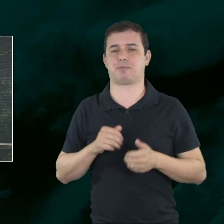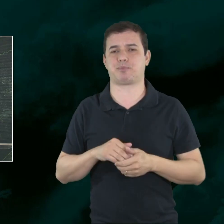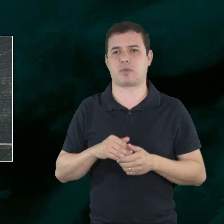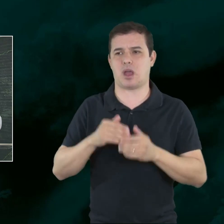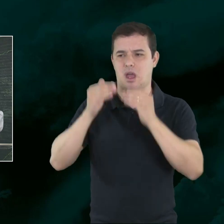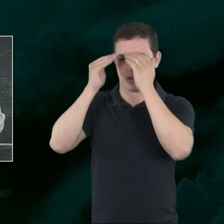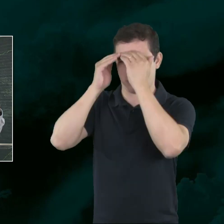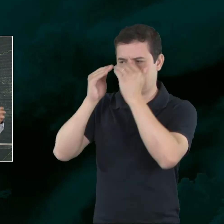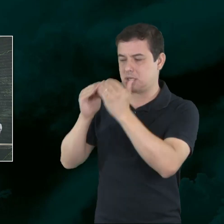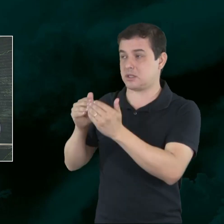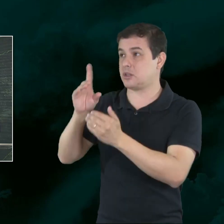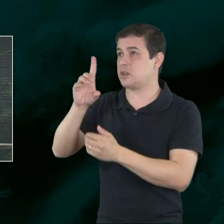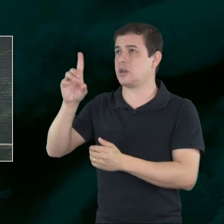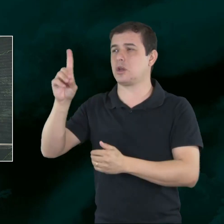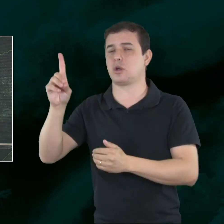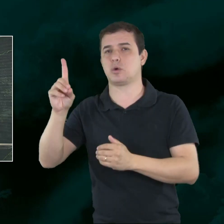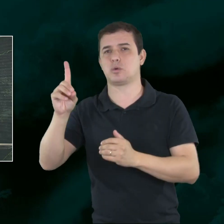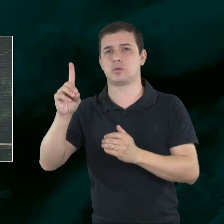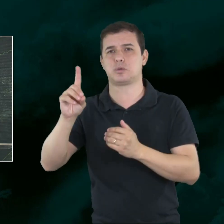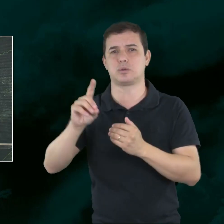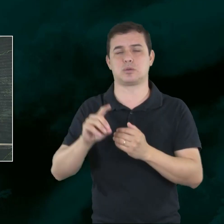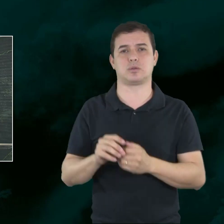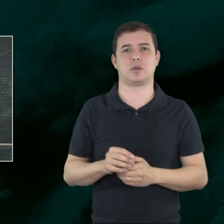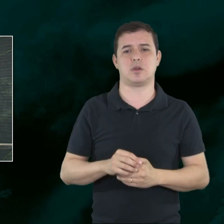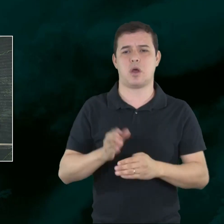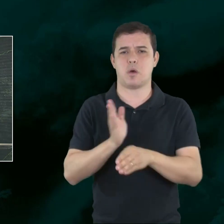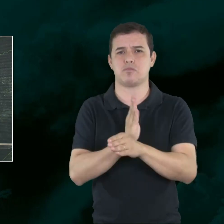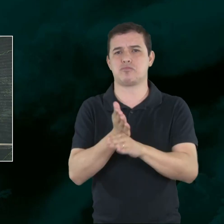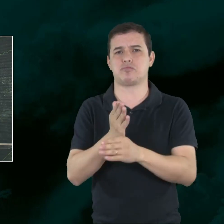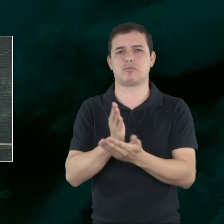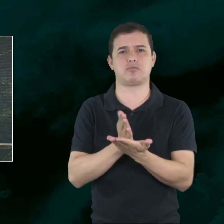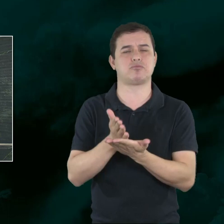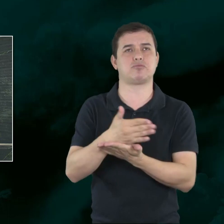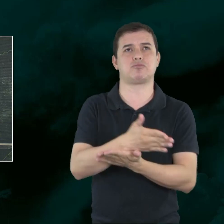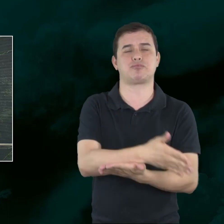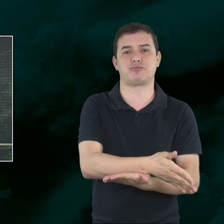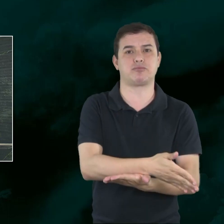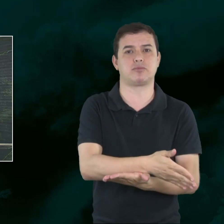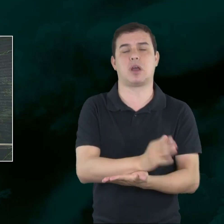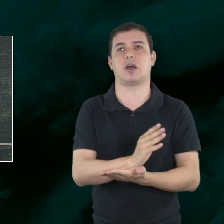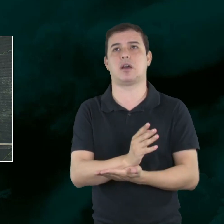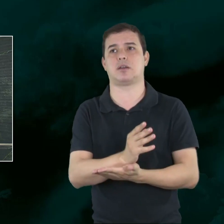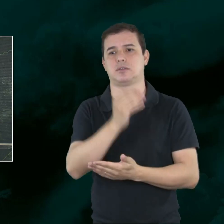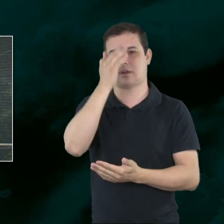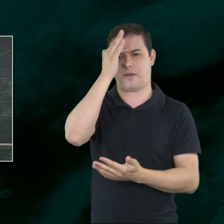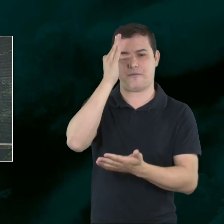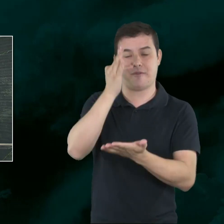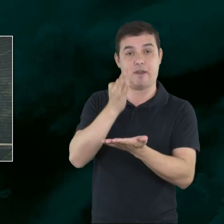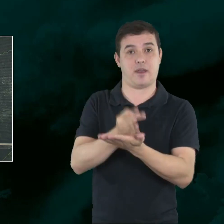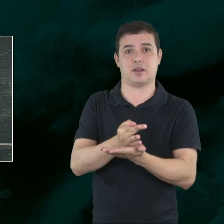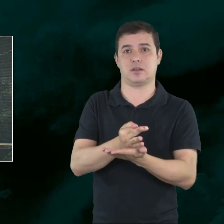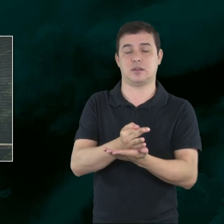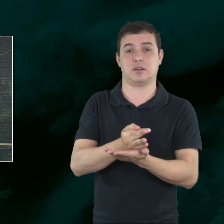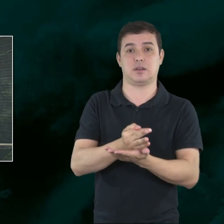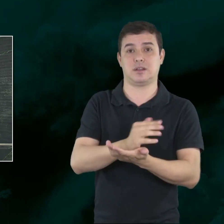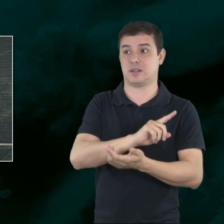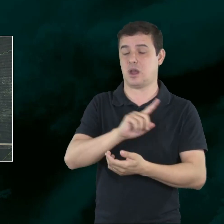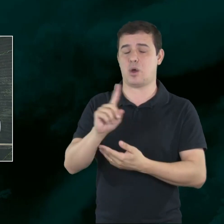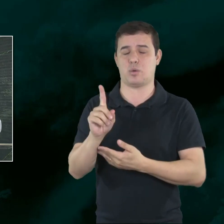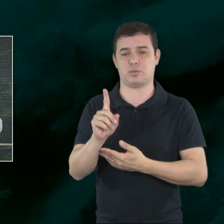me afastei da igreja, me afastei de Deus, me afastei da fé. Não é esse afastamento, é um